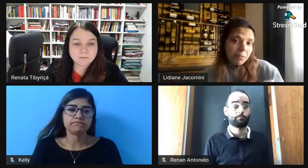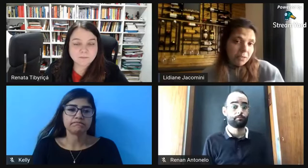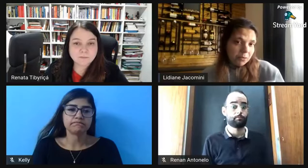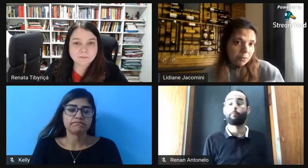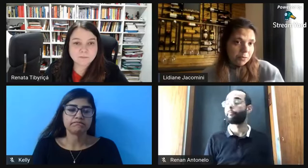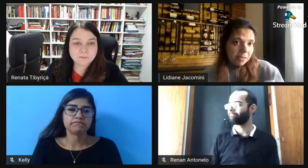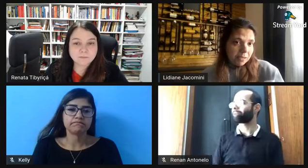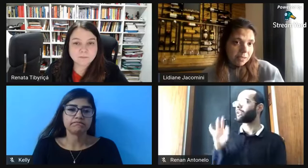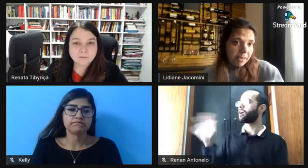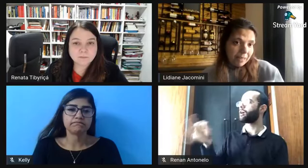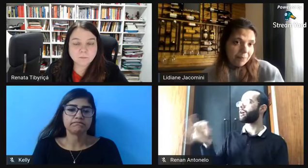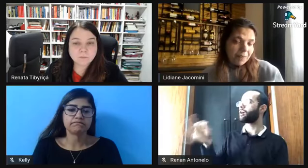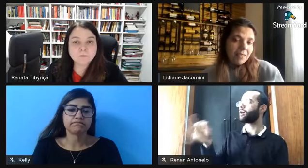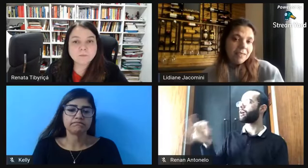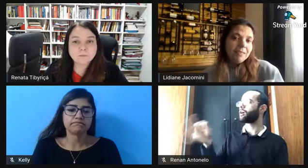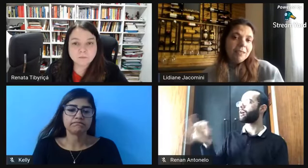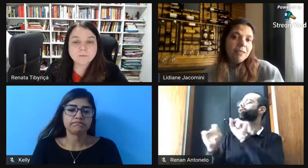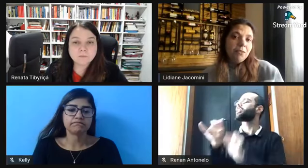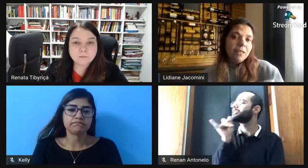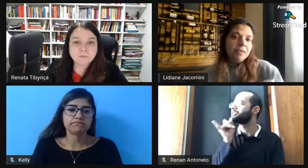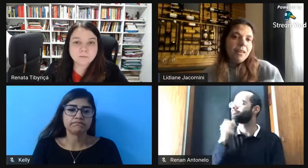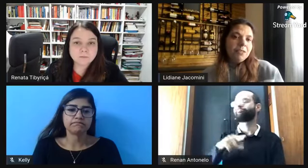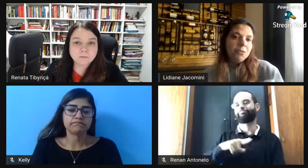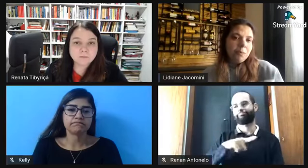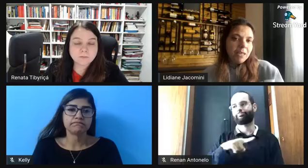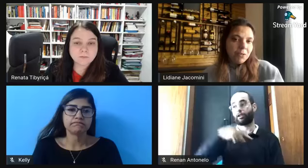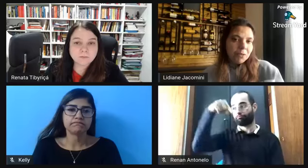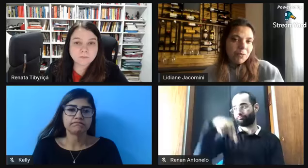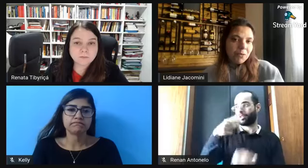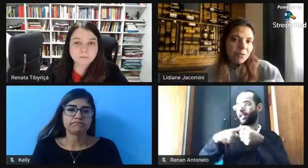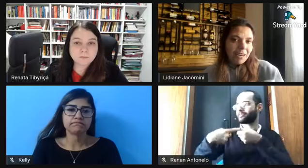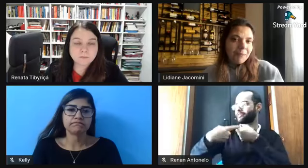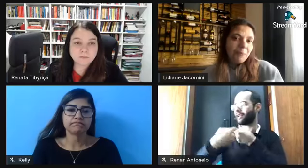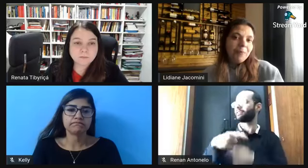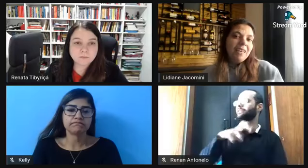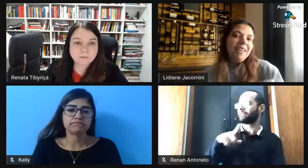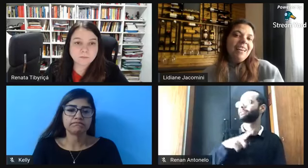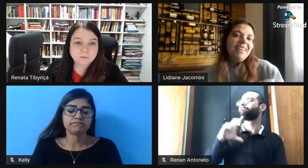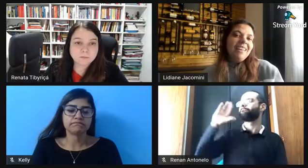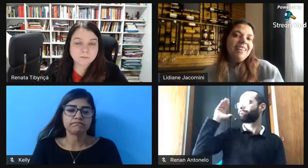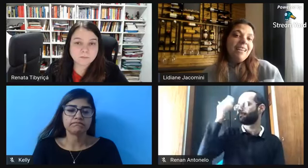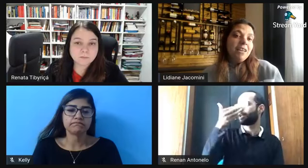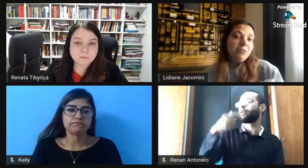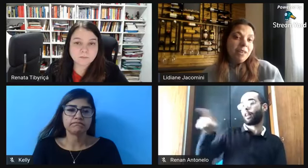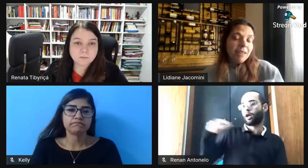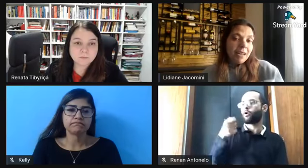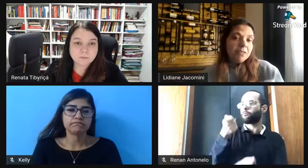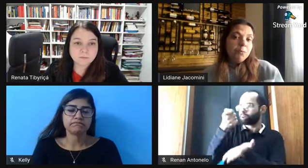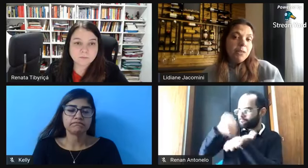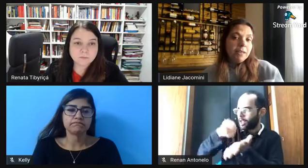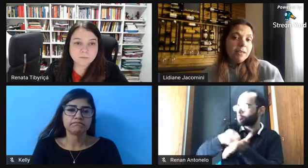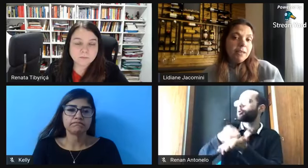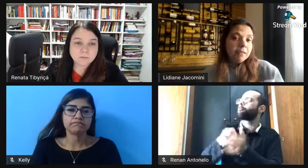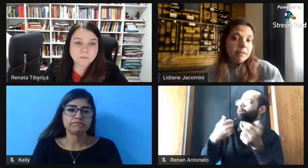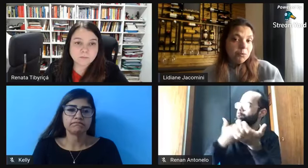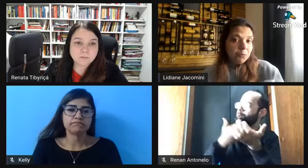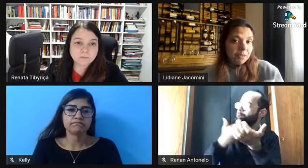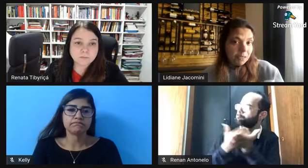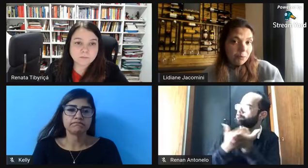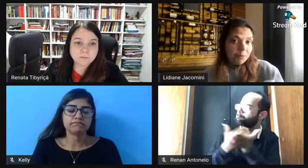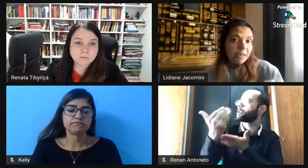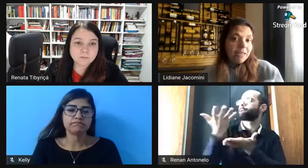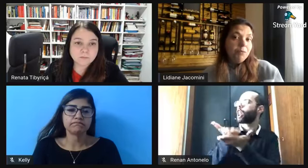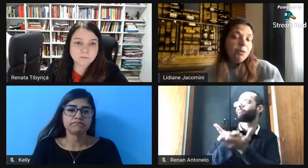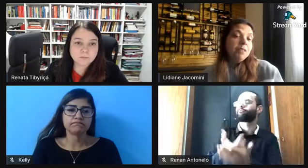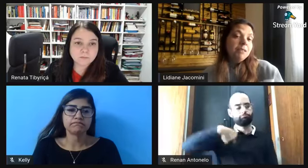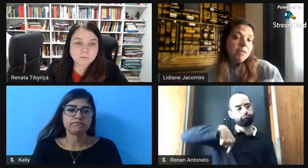município, eu tenho uma filha surdo-cega, ela está entrando agora em idade obrigatória escolar, E aí eu fui atrás de uma orientação do